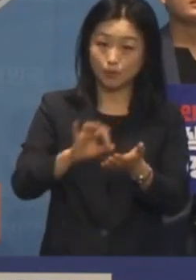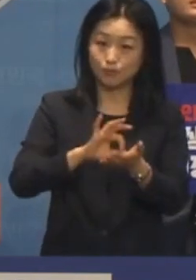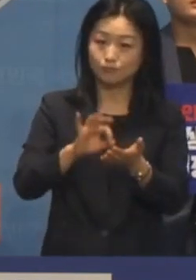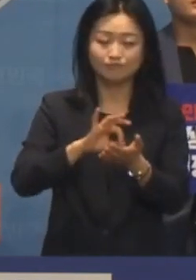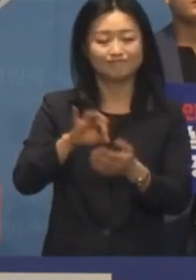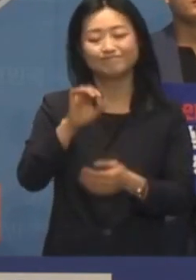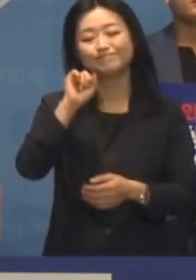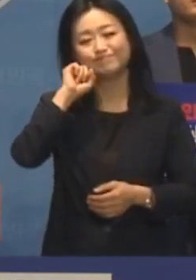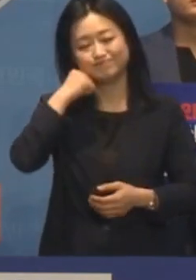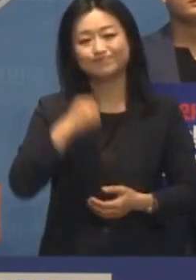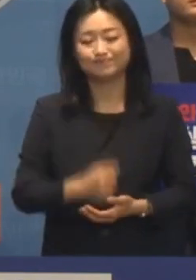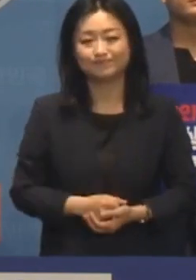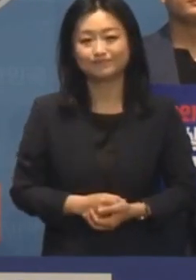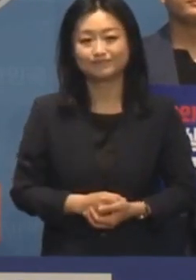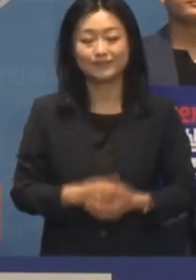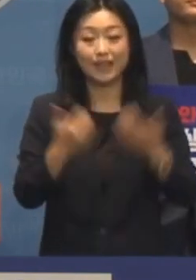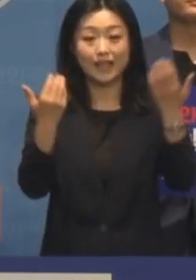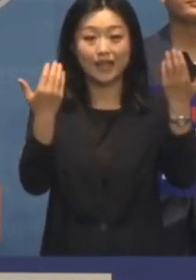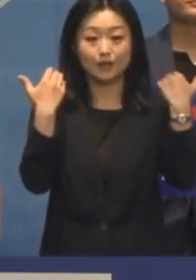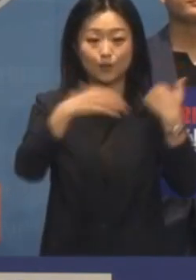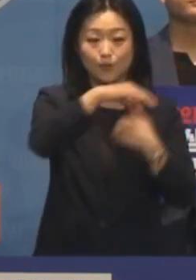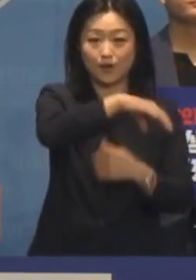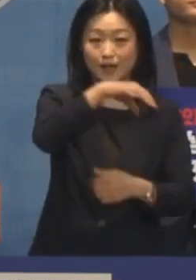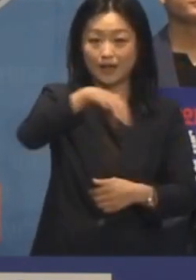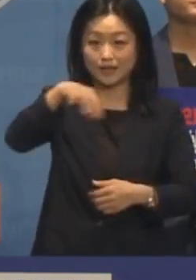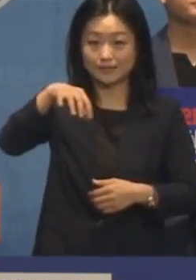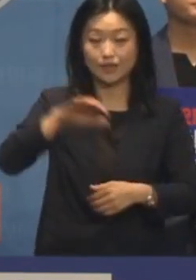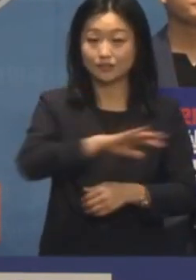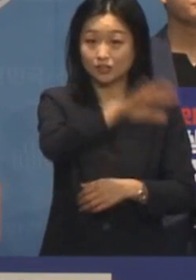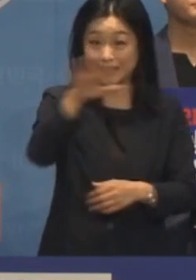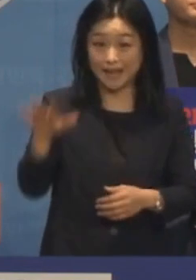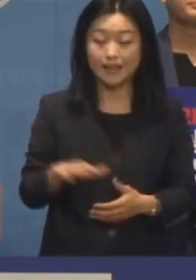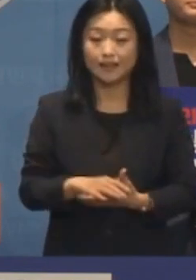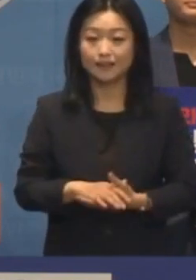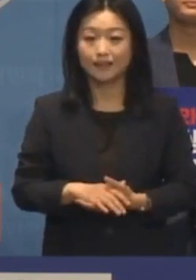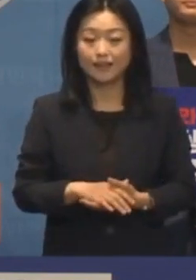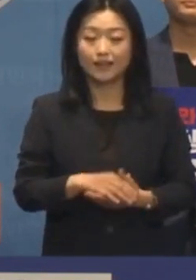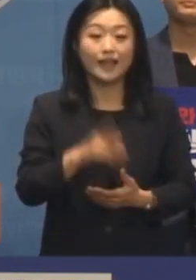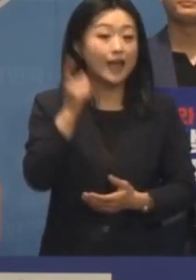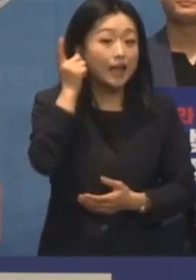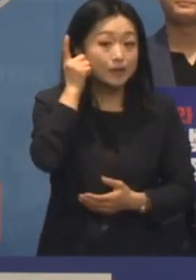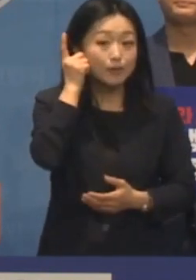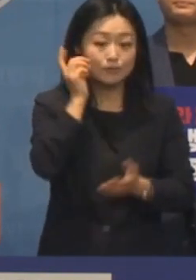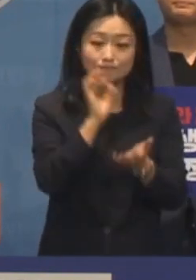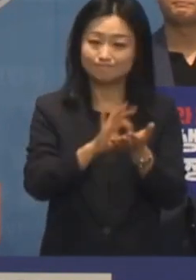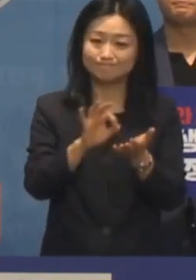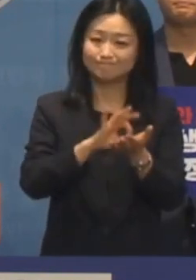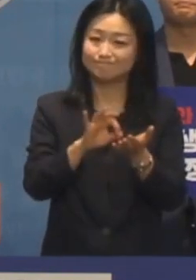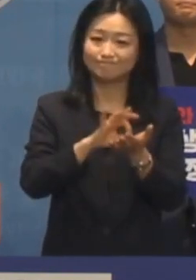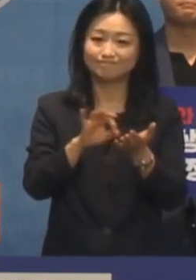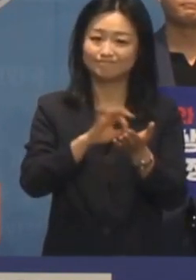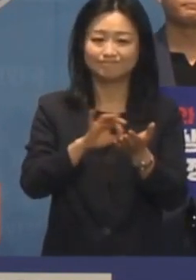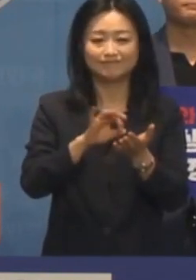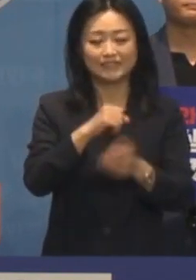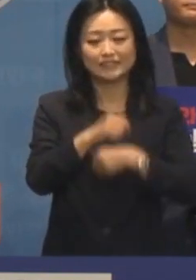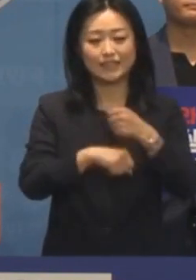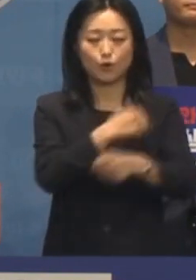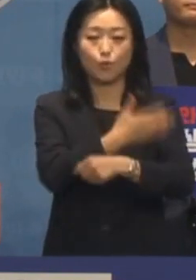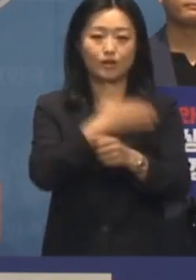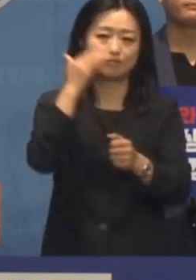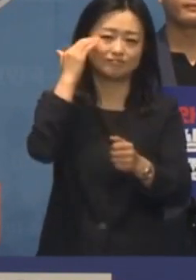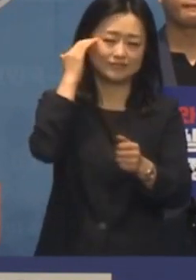않다. 많은 학교에서 아직도 일과 시간 전체 동안 학생들의 휴대폰을 추구하는 것은 분명한 학생의 자유권